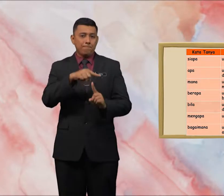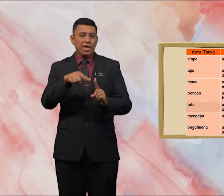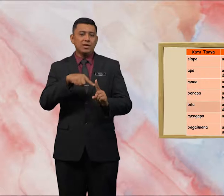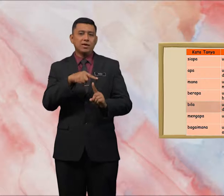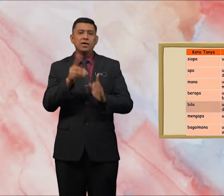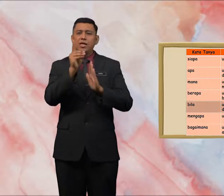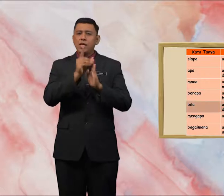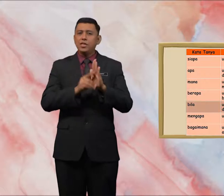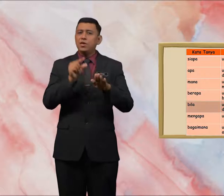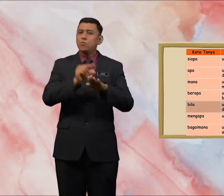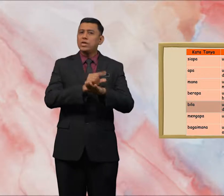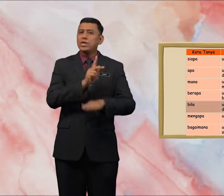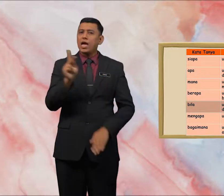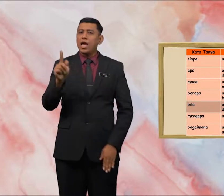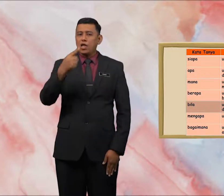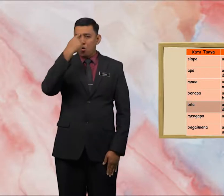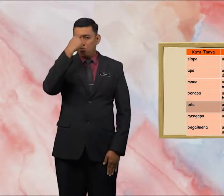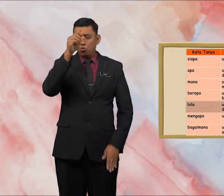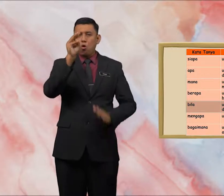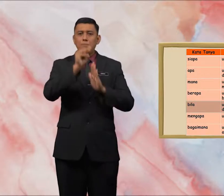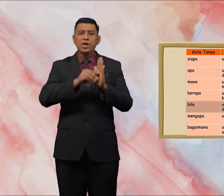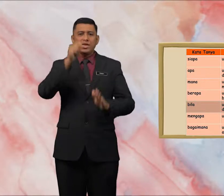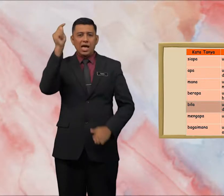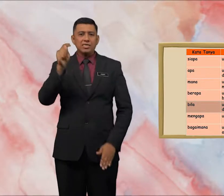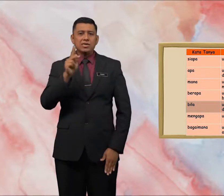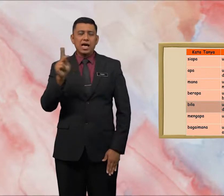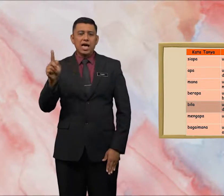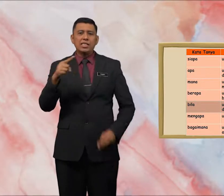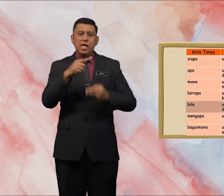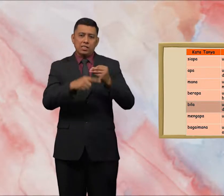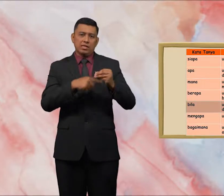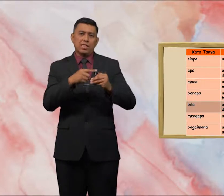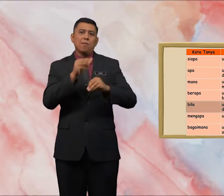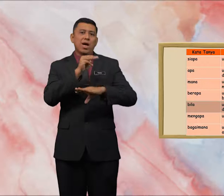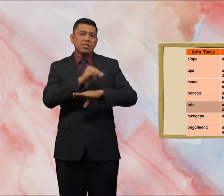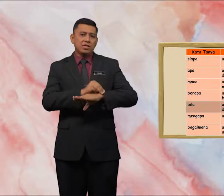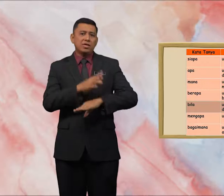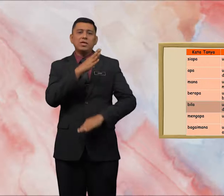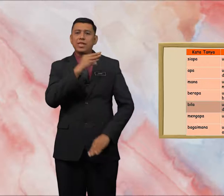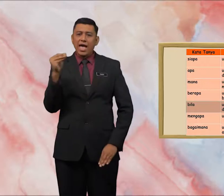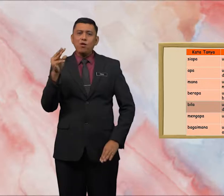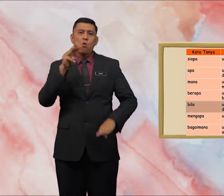Bila digunakan untuk menanyakan tentang masa dan